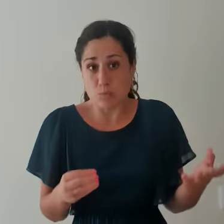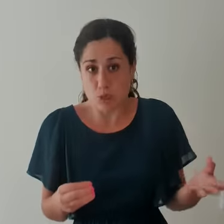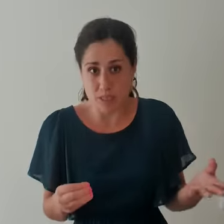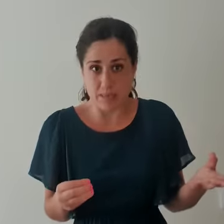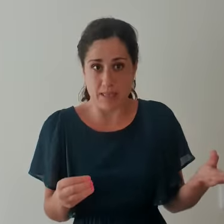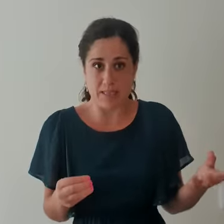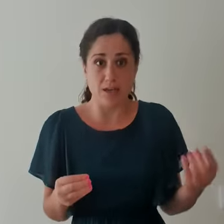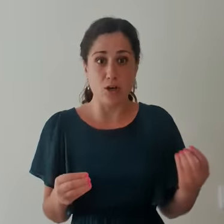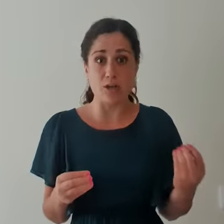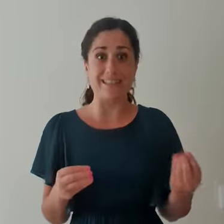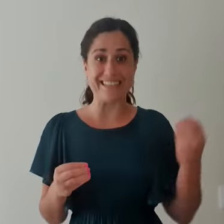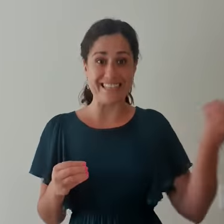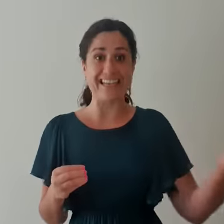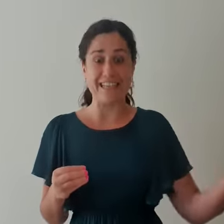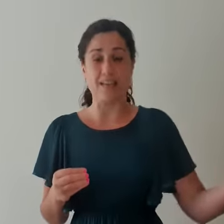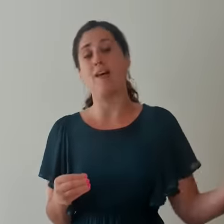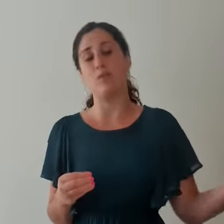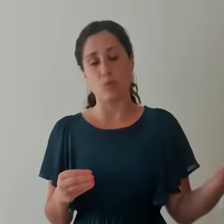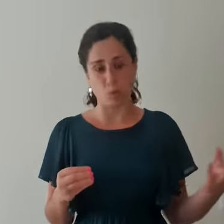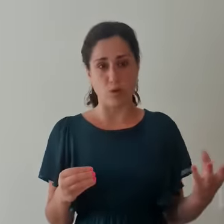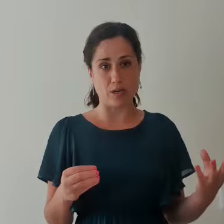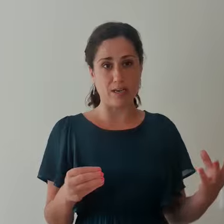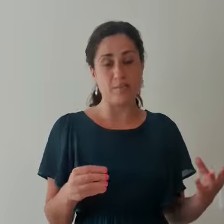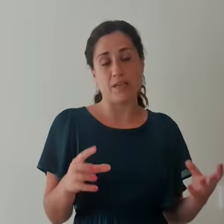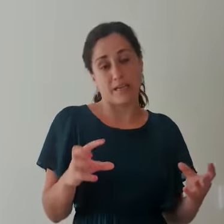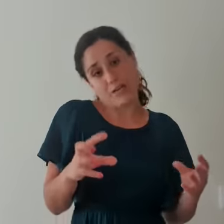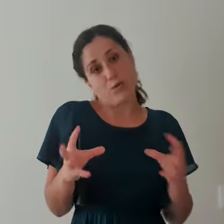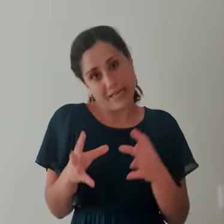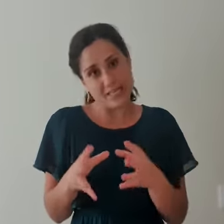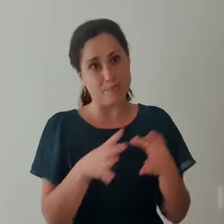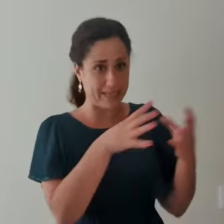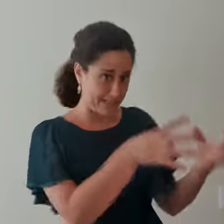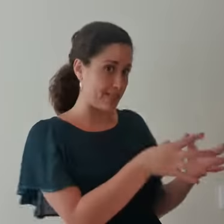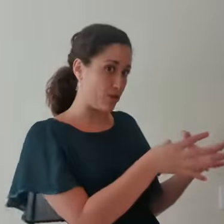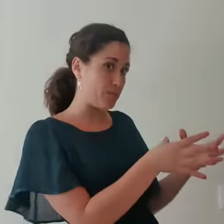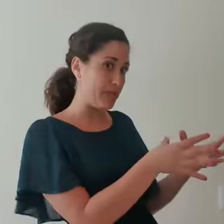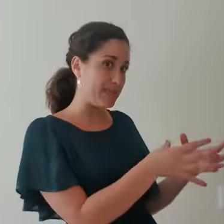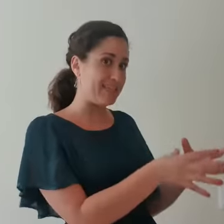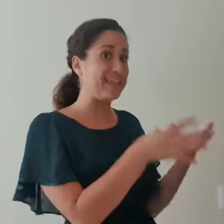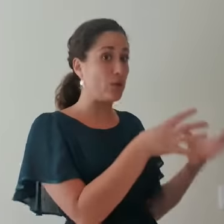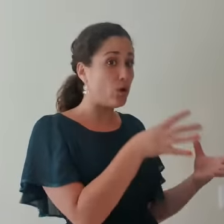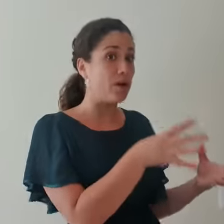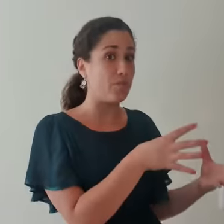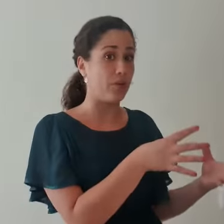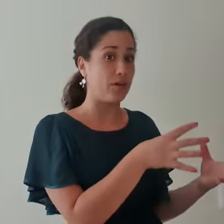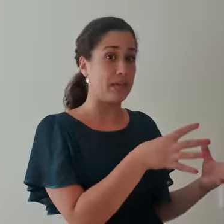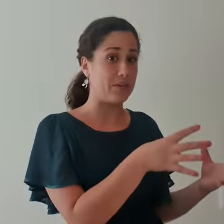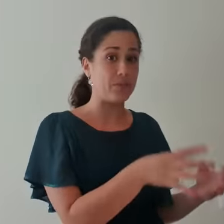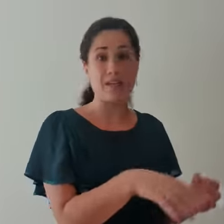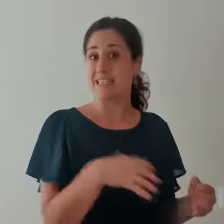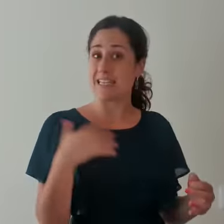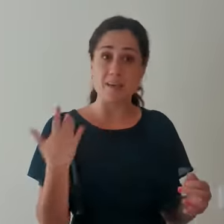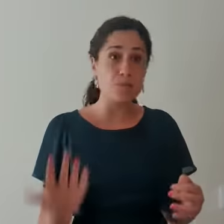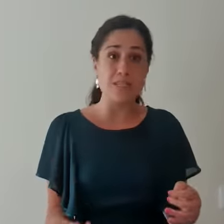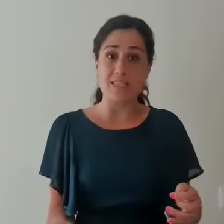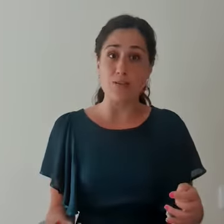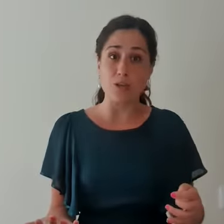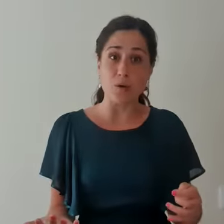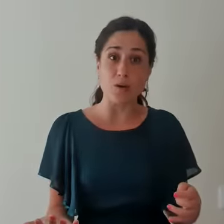muchas veces lo que tienen es alquilado un local y la ayuda es para ese comerciante que no ha podido abrir. Seguimos estando de acuerdo